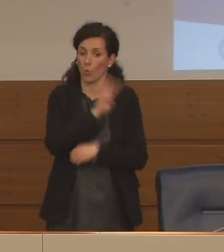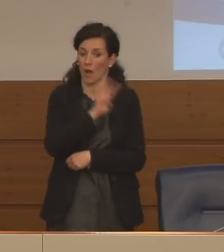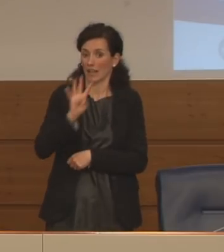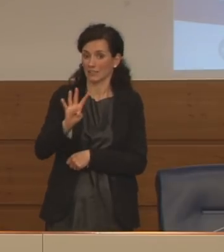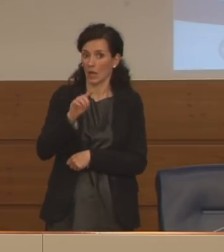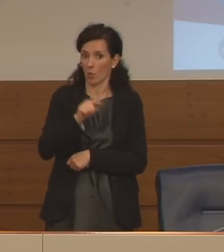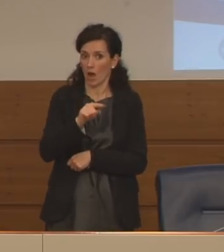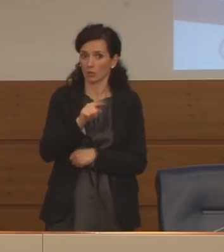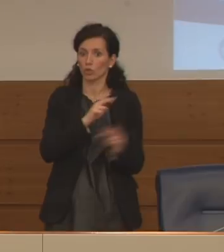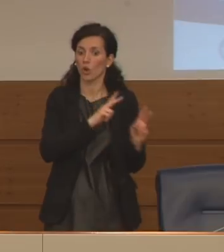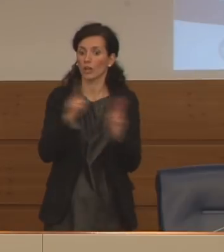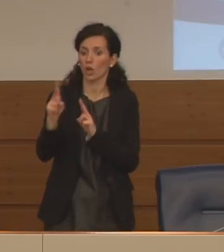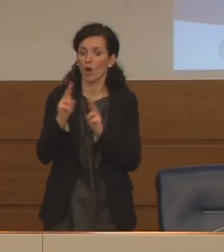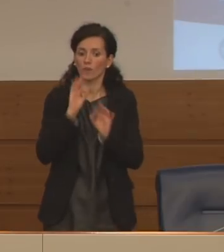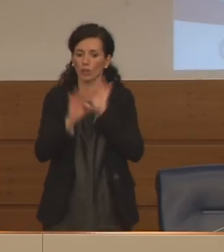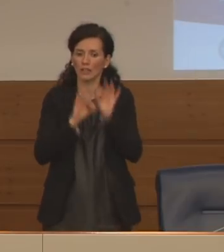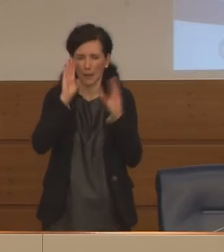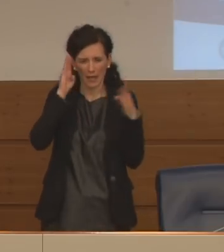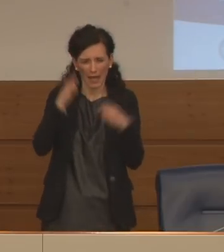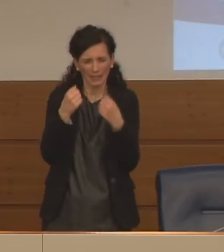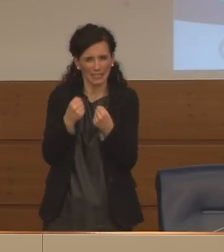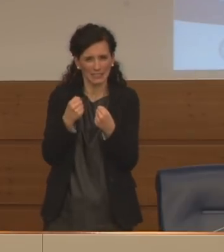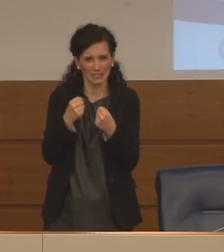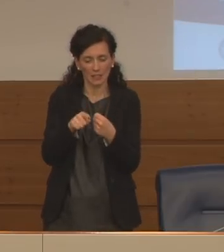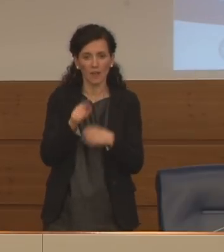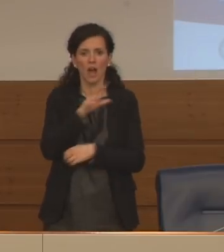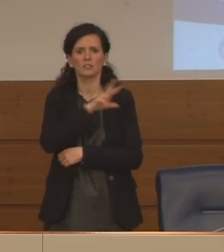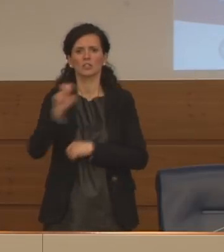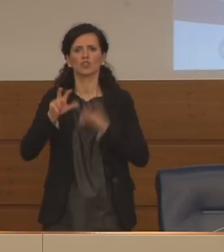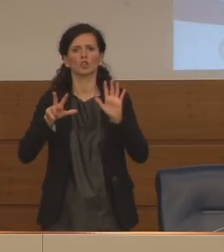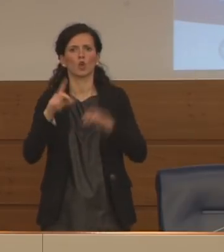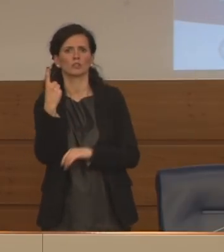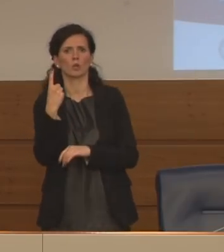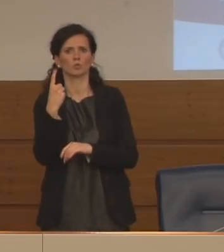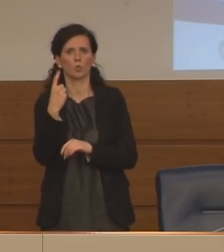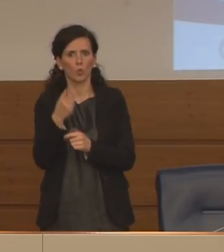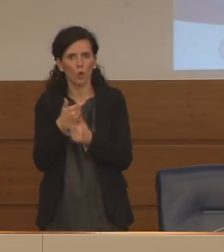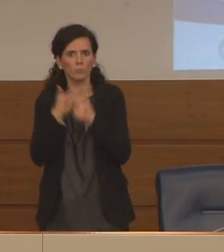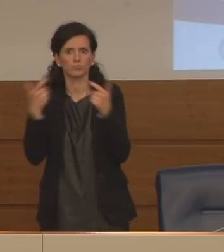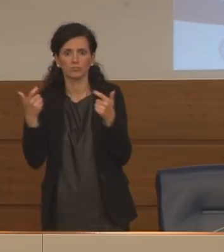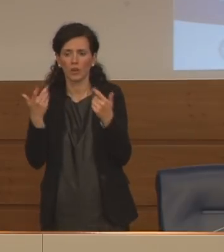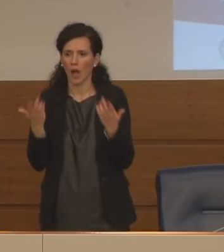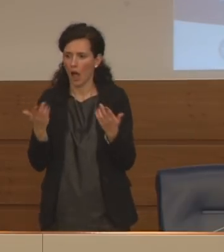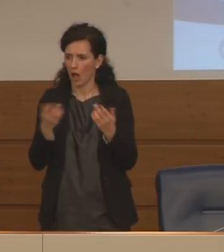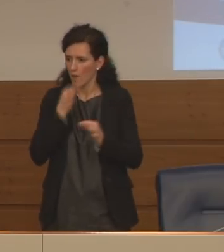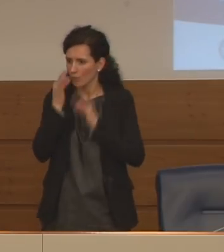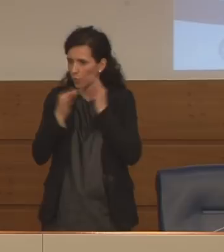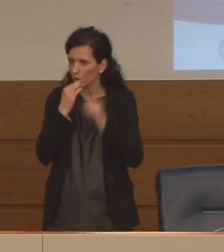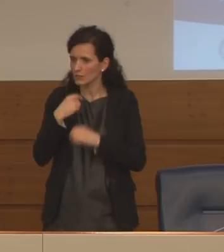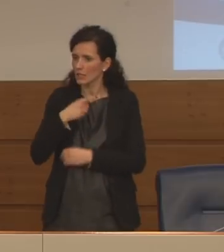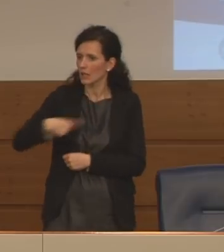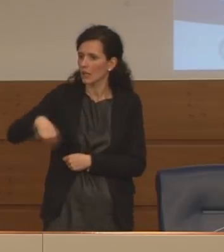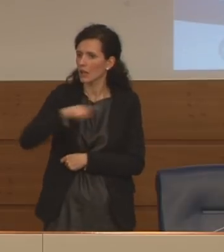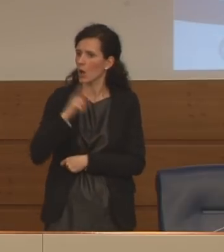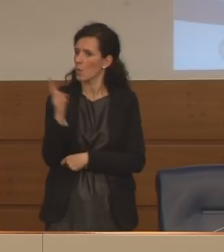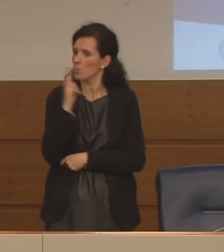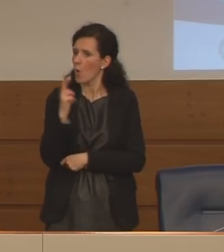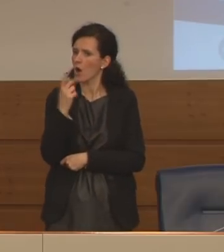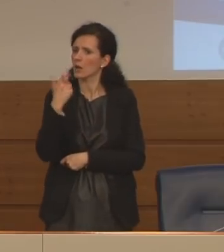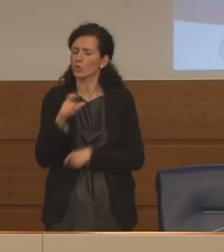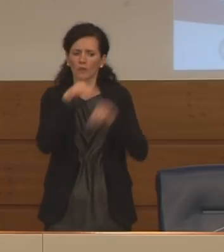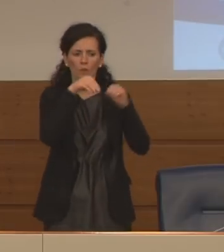rispetto a ieri e più 381 i morti non è che moriamo di più perché non troviamo posto in terapia intensiva